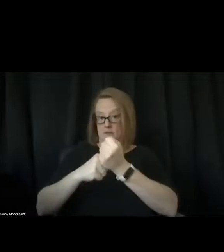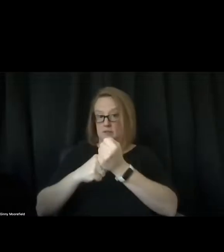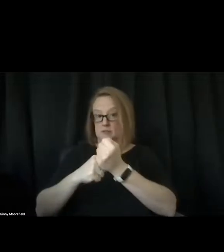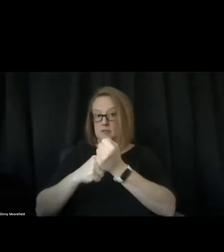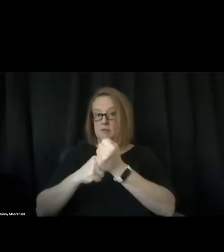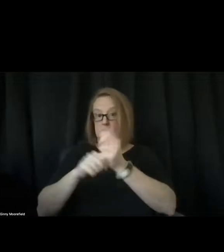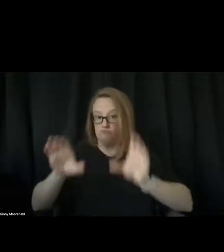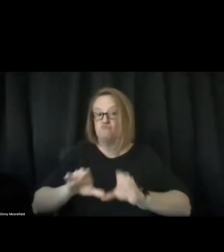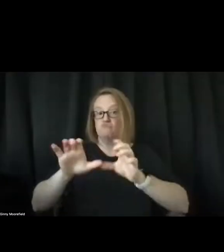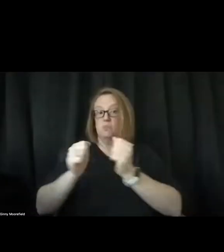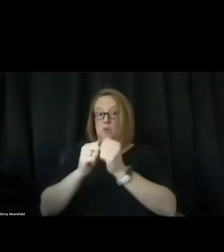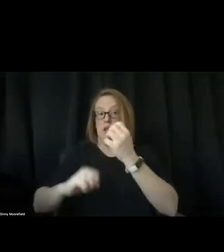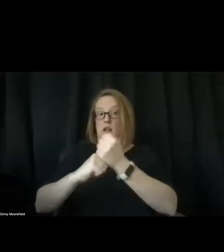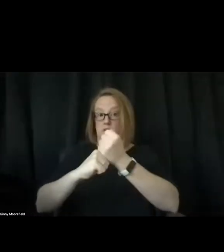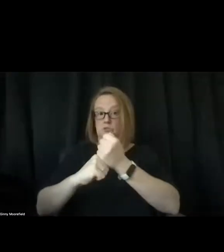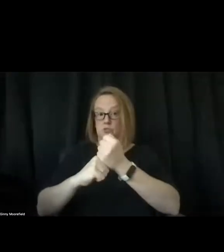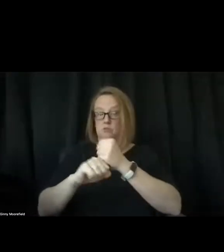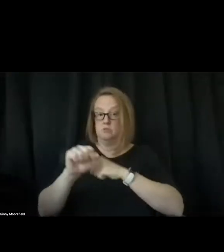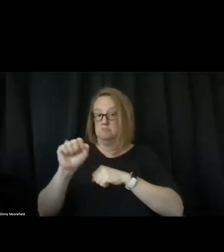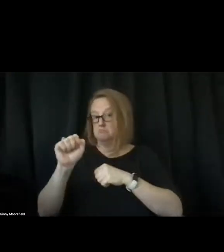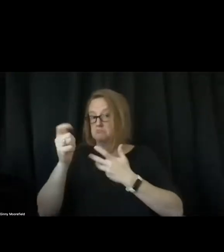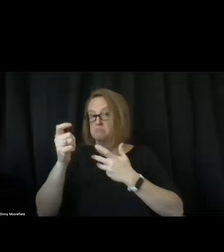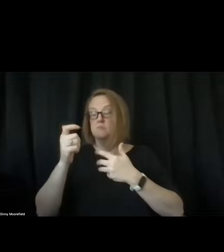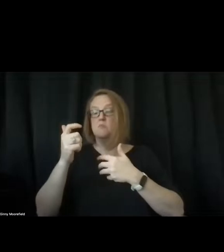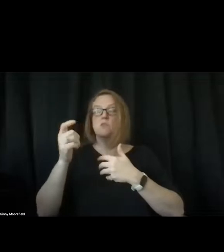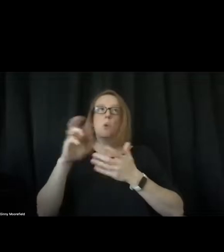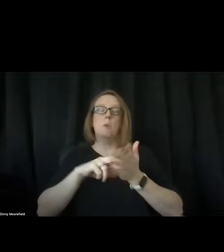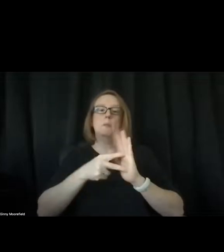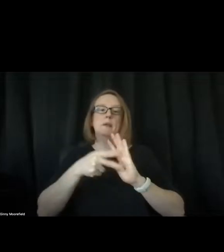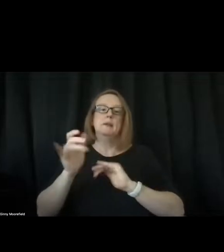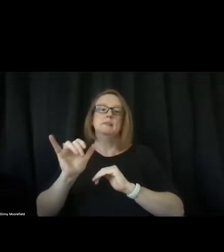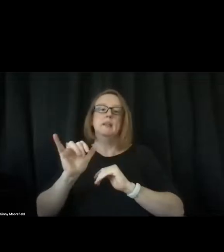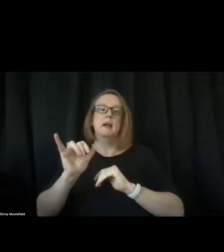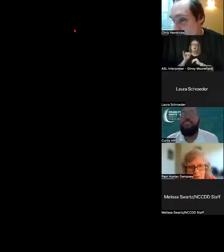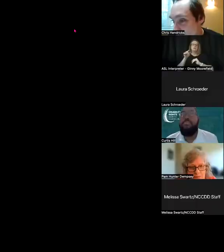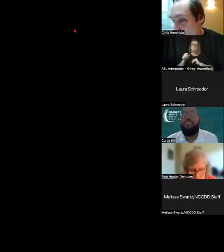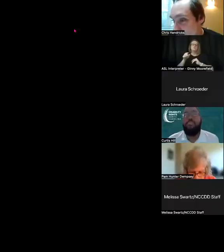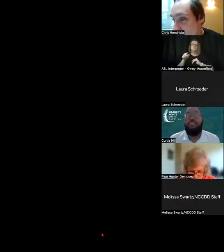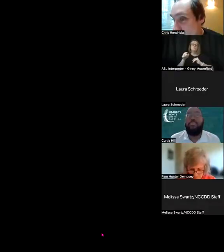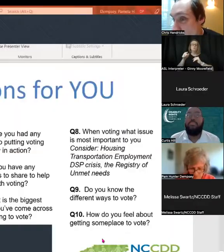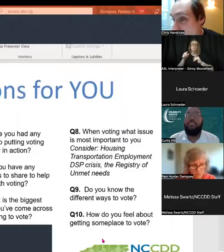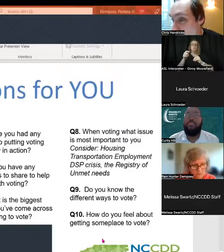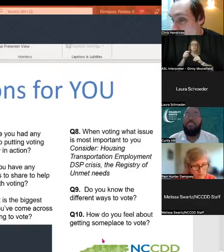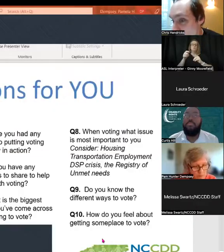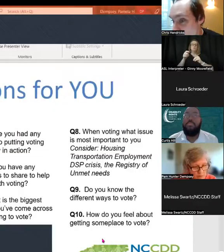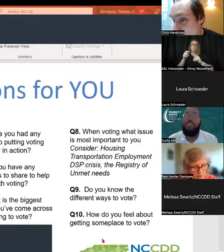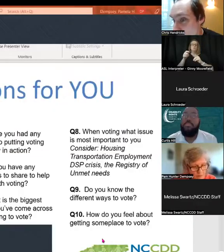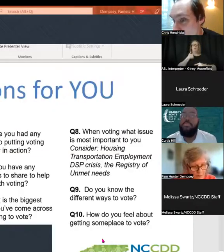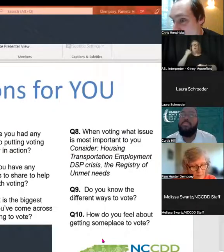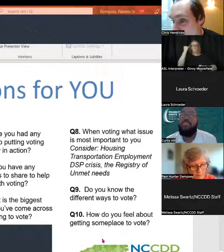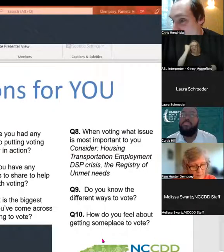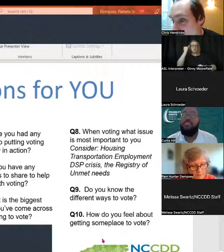o experimentado algún obstáculo a la hora de poner la intercesión para que una persona vote en acción y